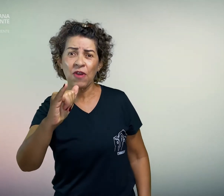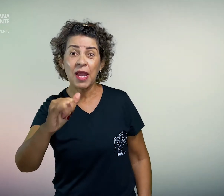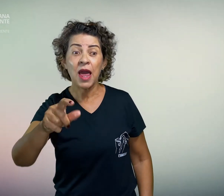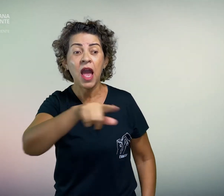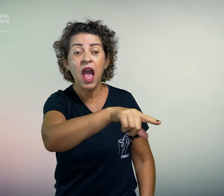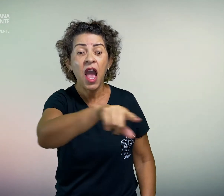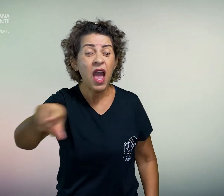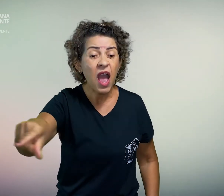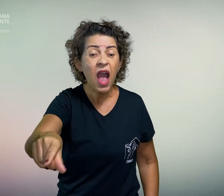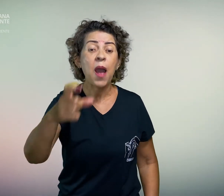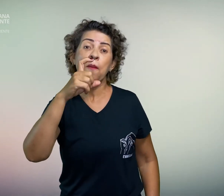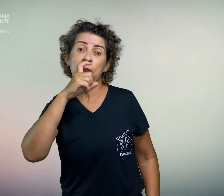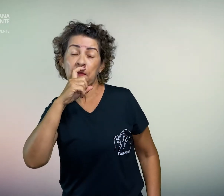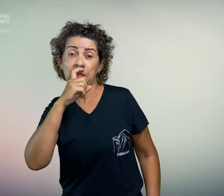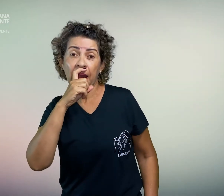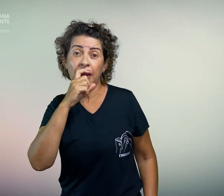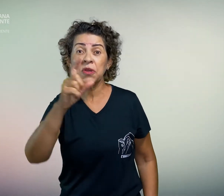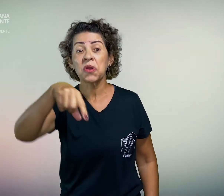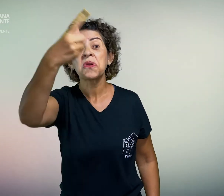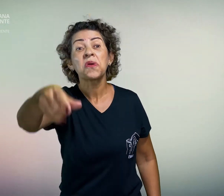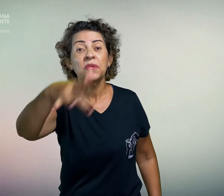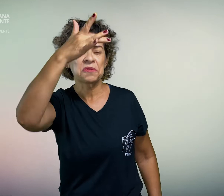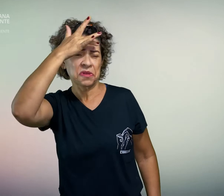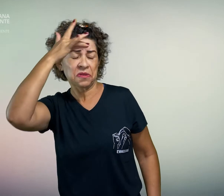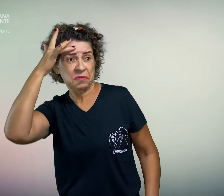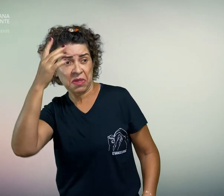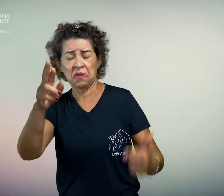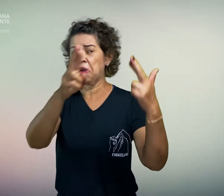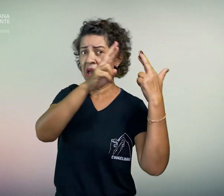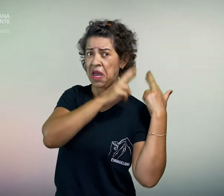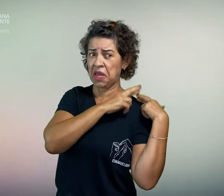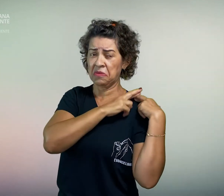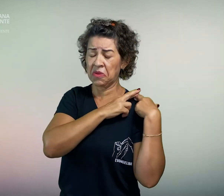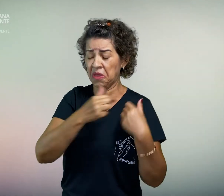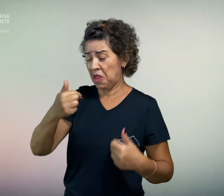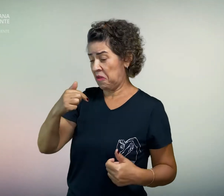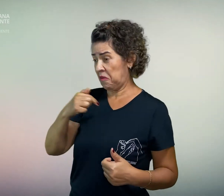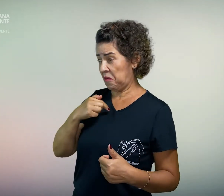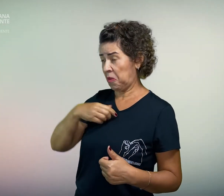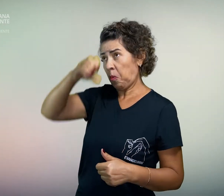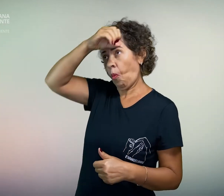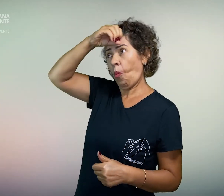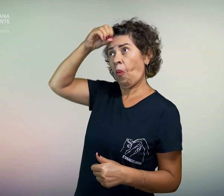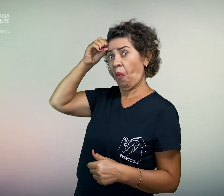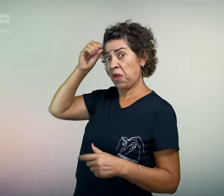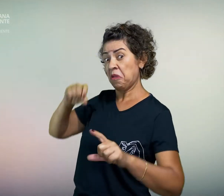outras pessoas, então jamais seremos perdoados.